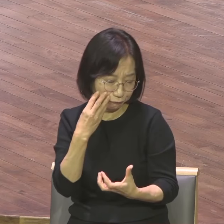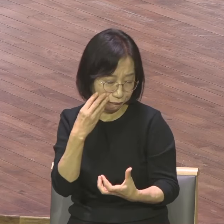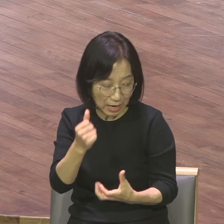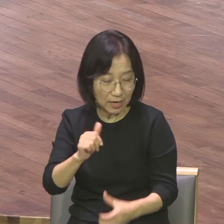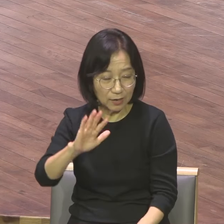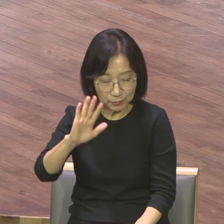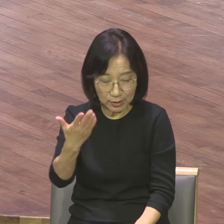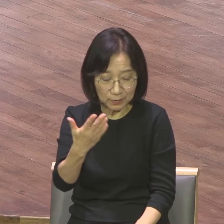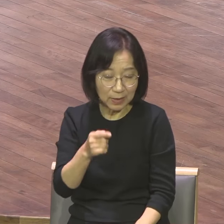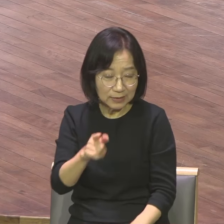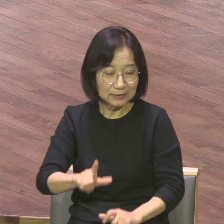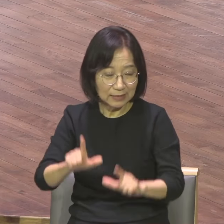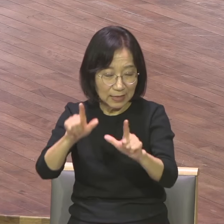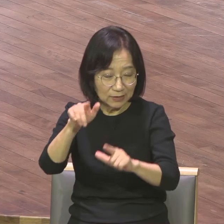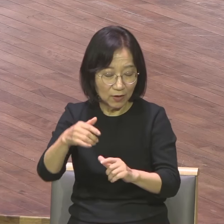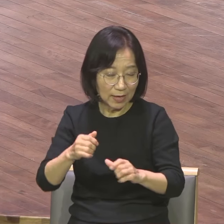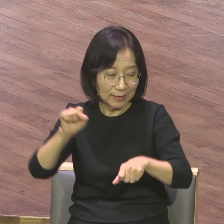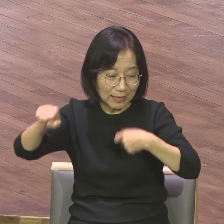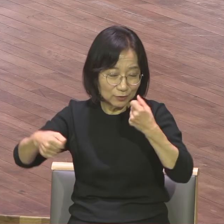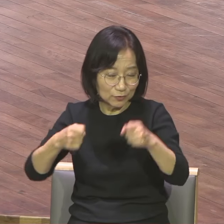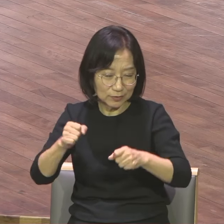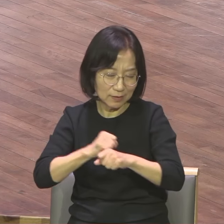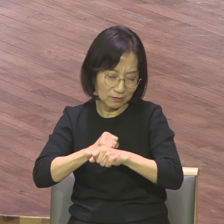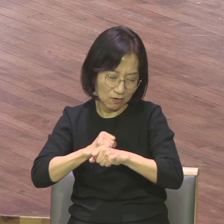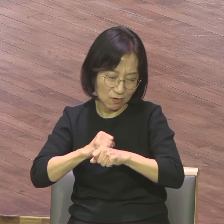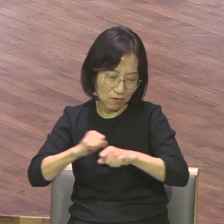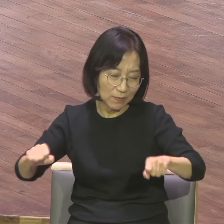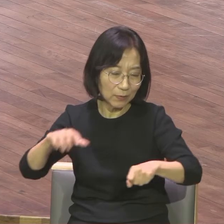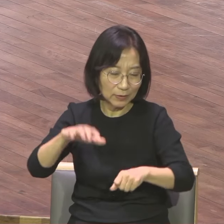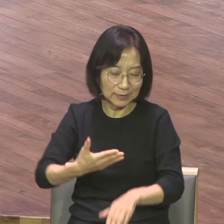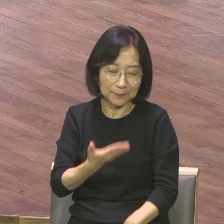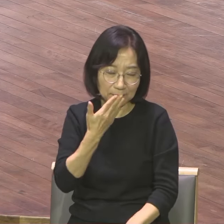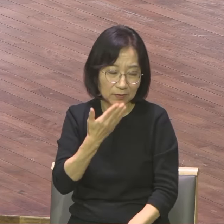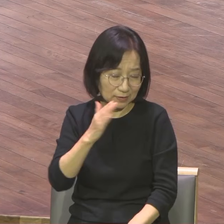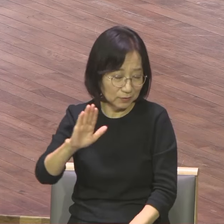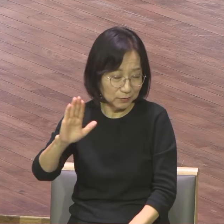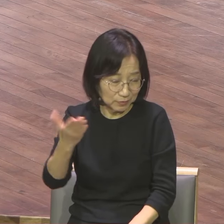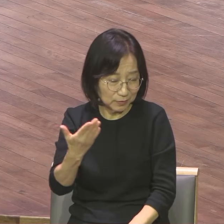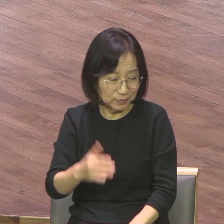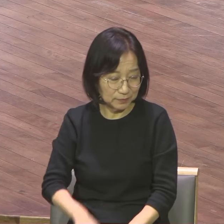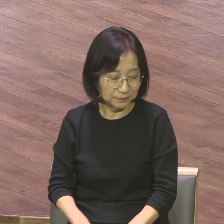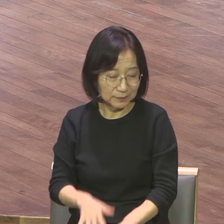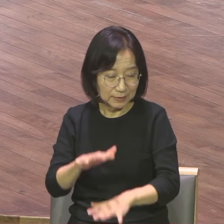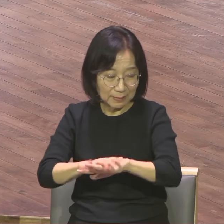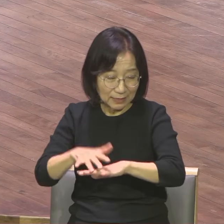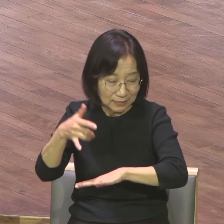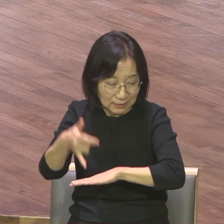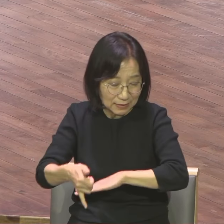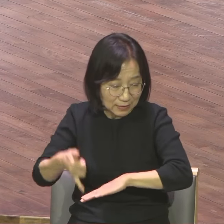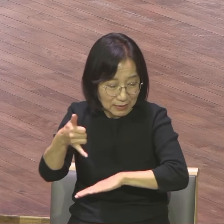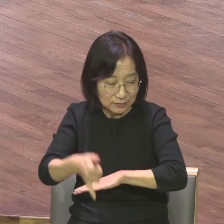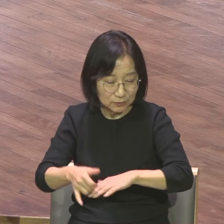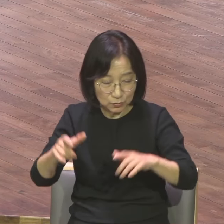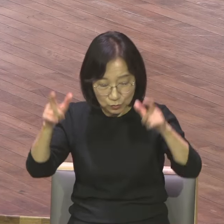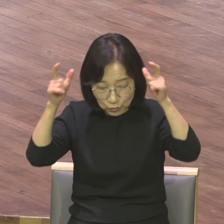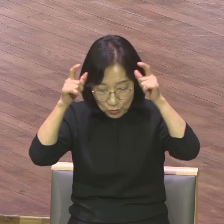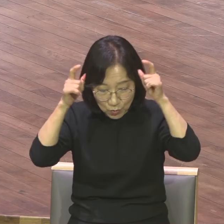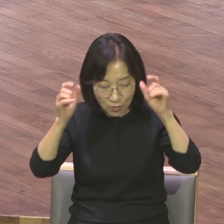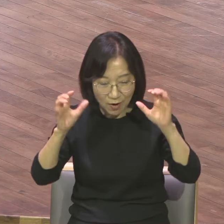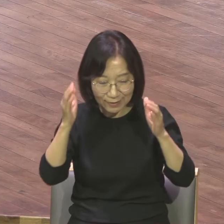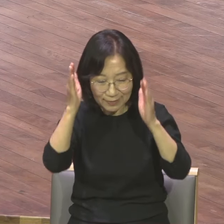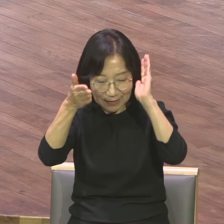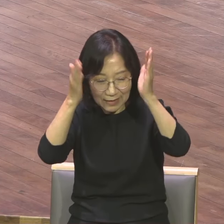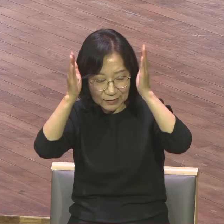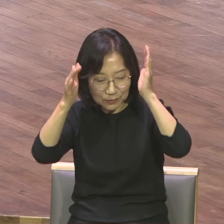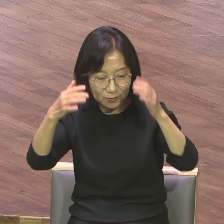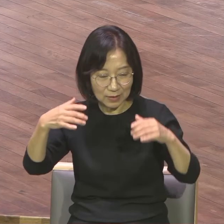기름지게 하실 것이며, 그날에 내 가축이 광활한 목장에서 먹을 것이요 밭 가는 소와 어린 나귀도